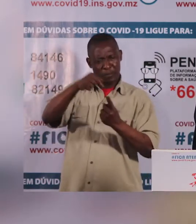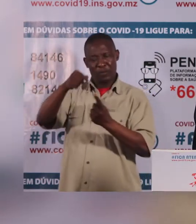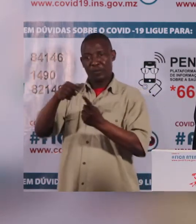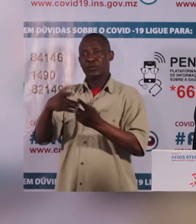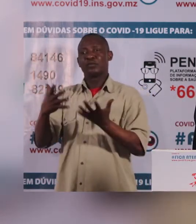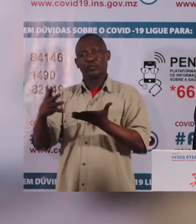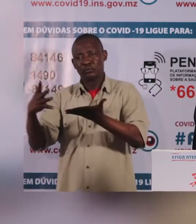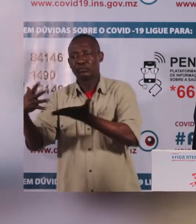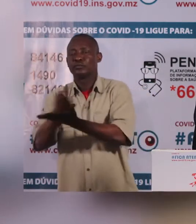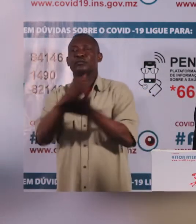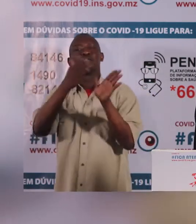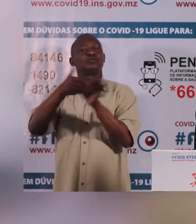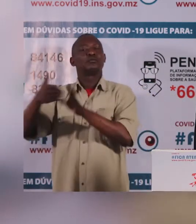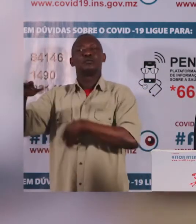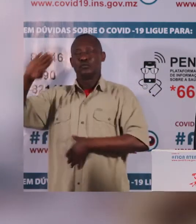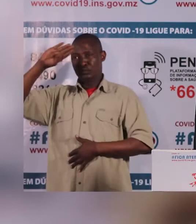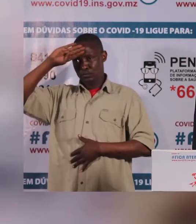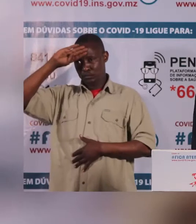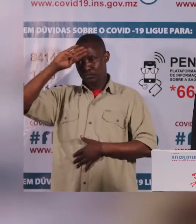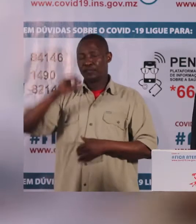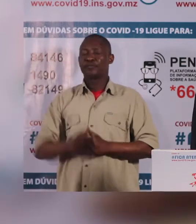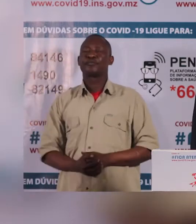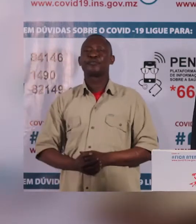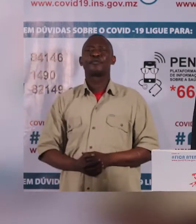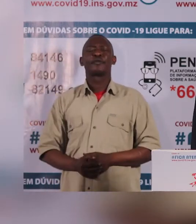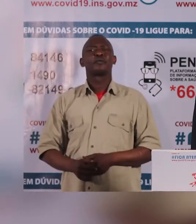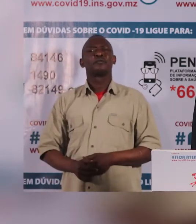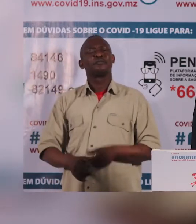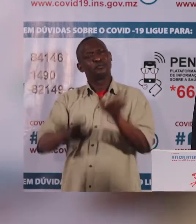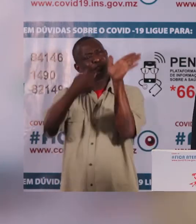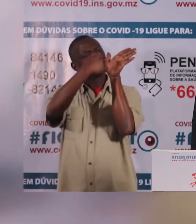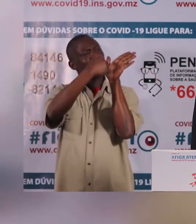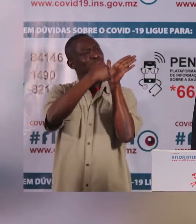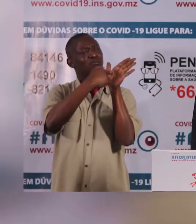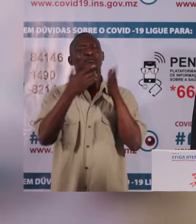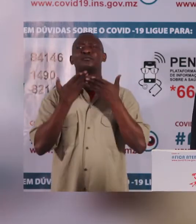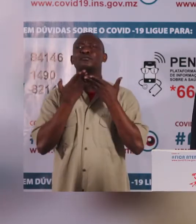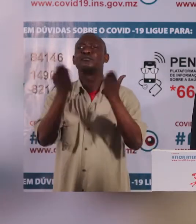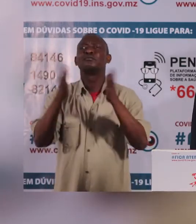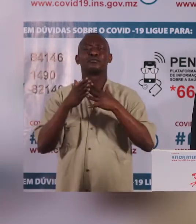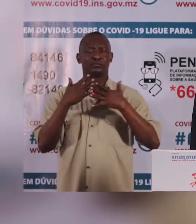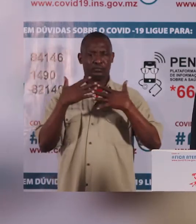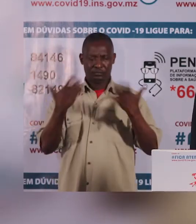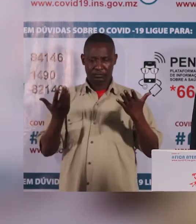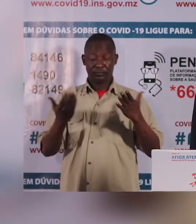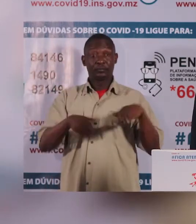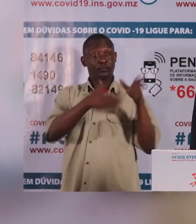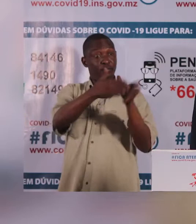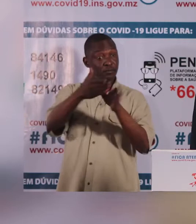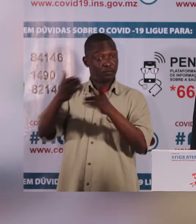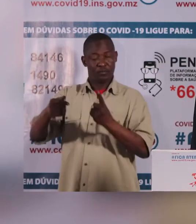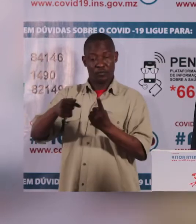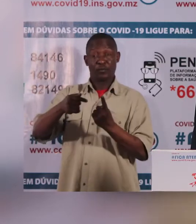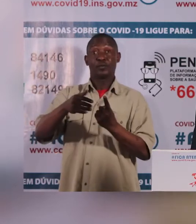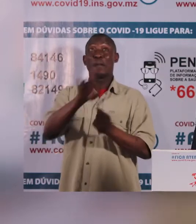próximo, por favor. Aqui apresentamos o número de indivíduos testados e de casos positivos por